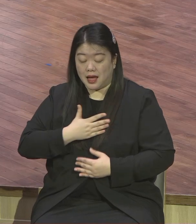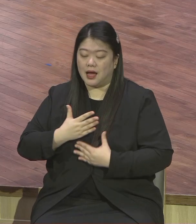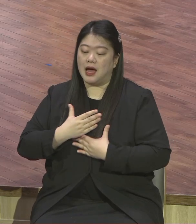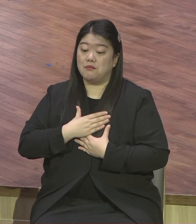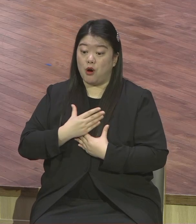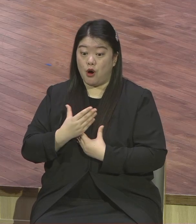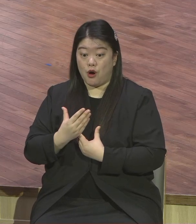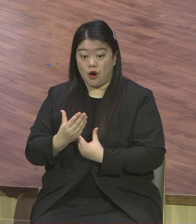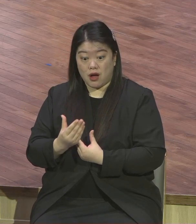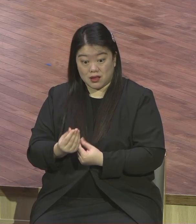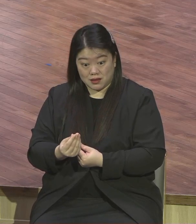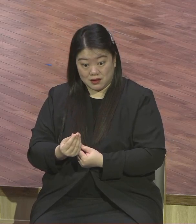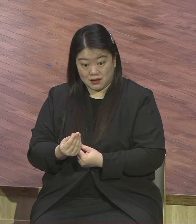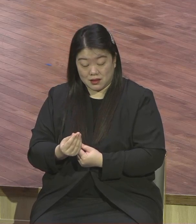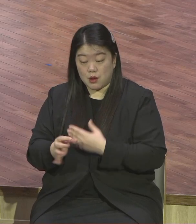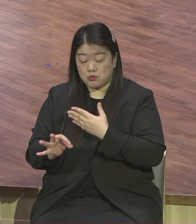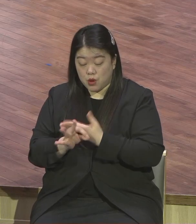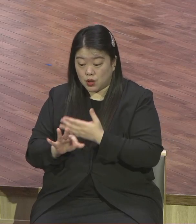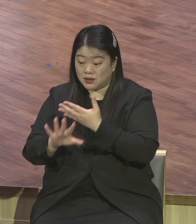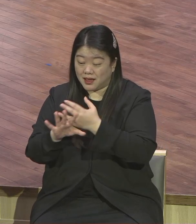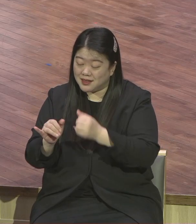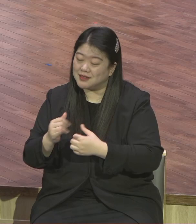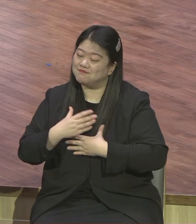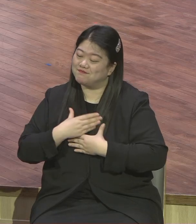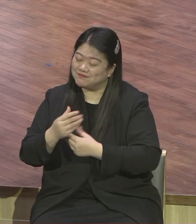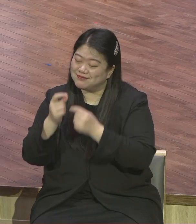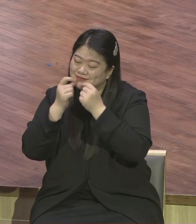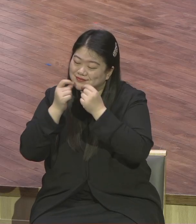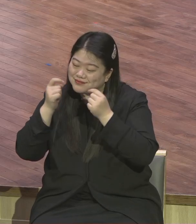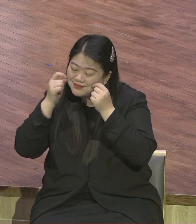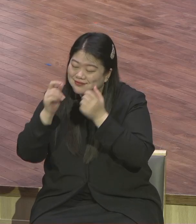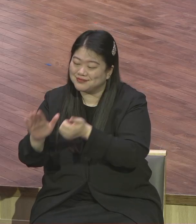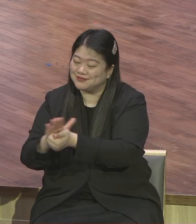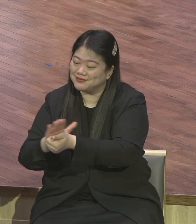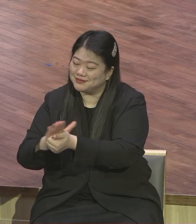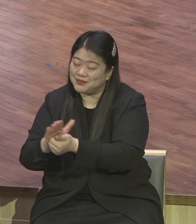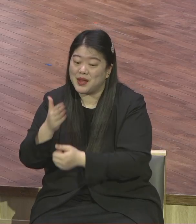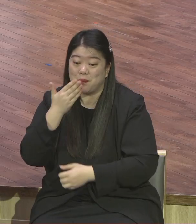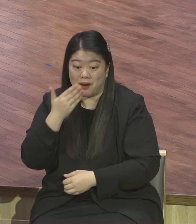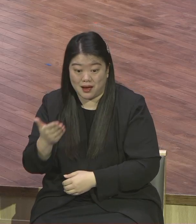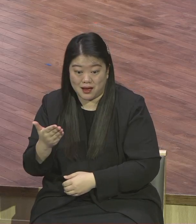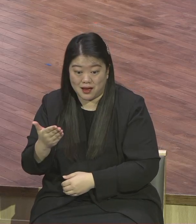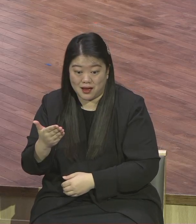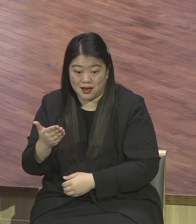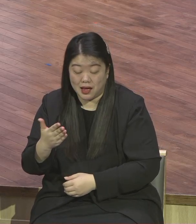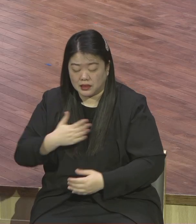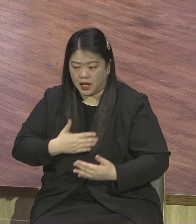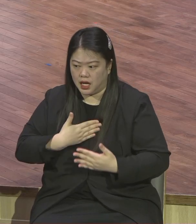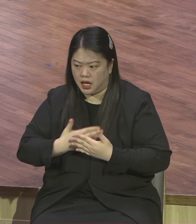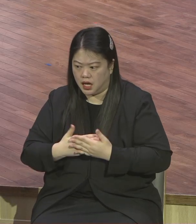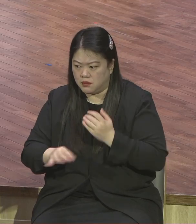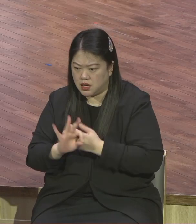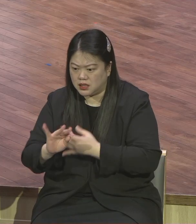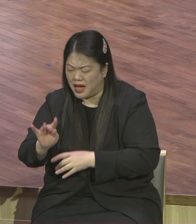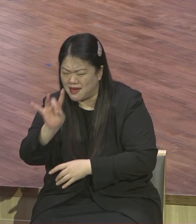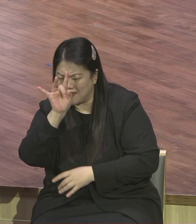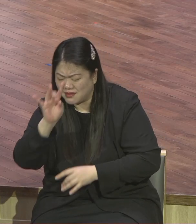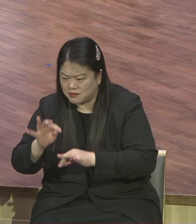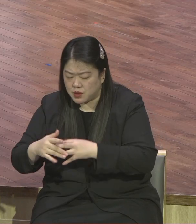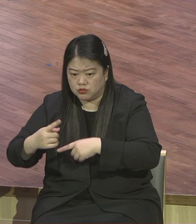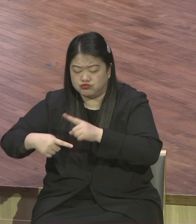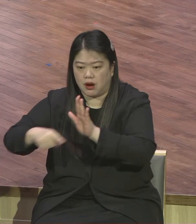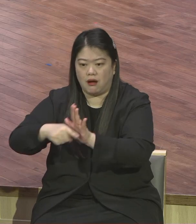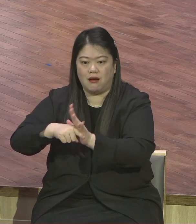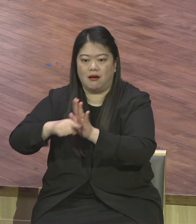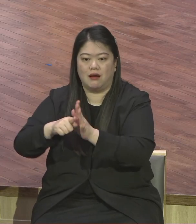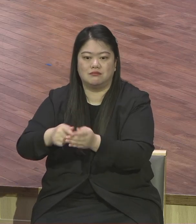만들죠. 만날 사람은 다 평안하게 하죠. 여러분이 세상 사람들이 맛보지 못하는 이런 근원적인 사랑과